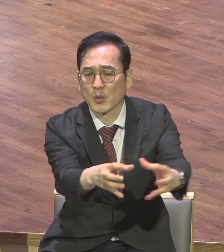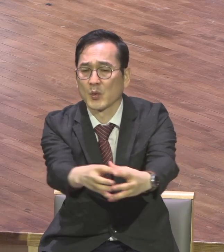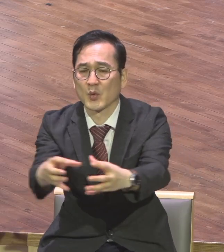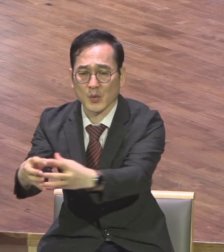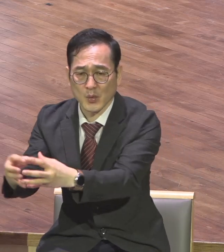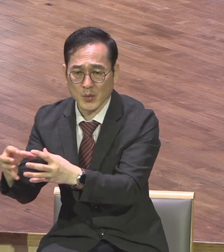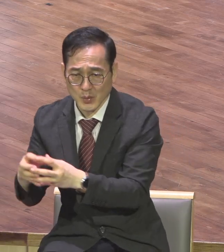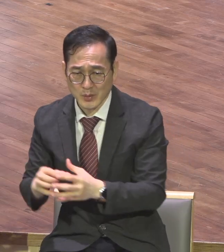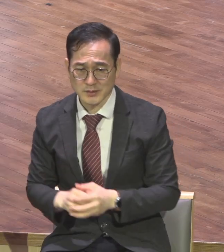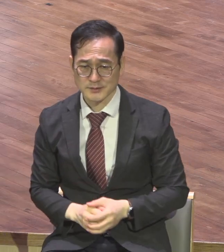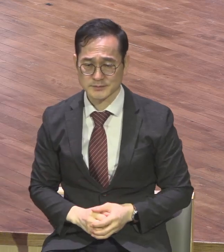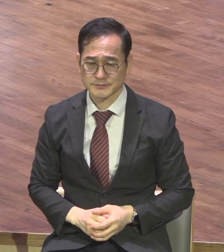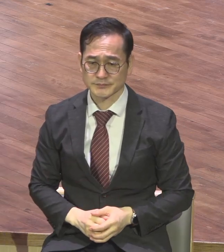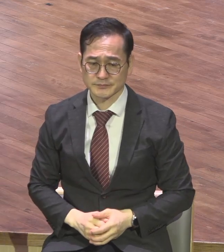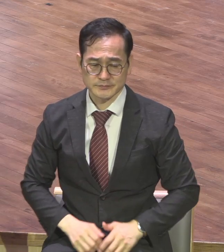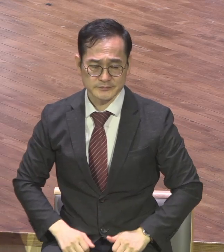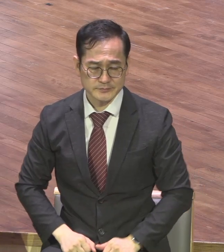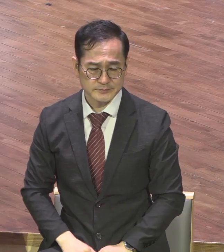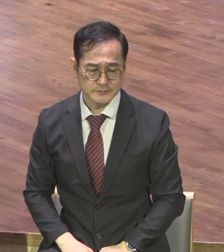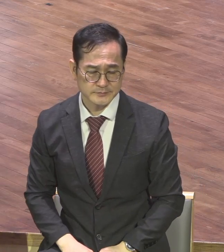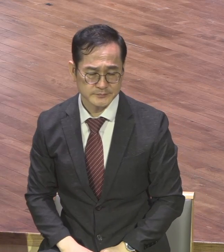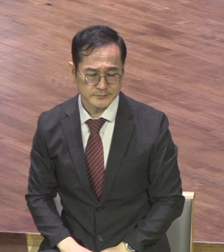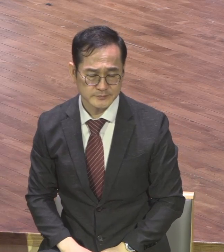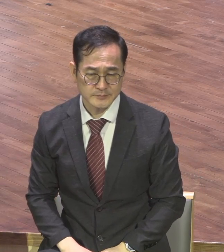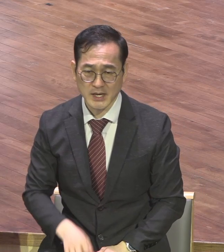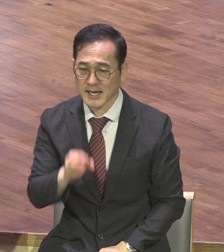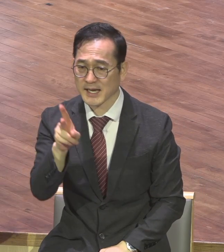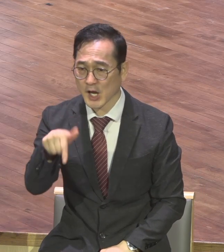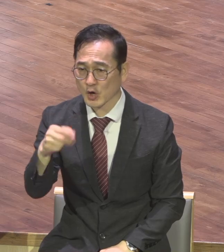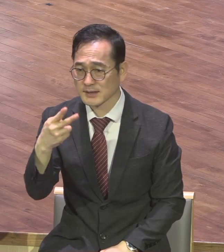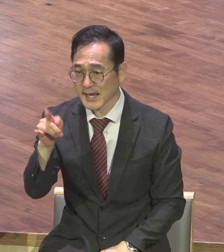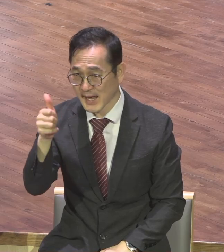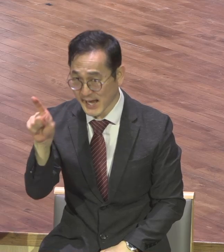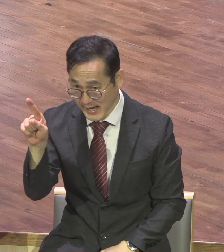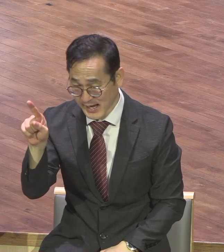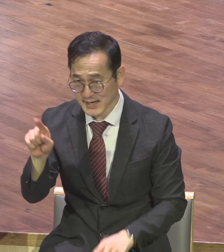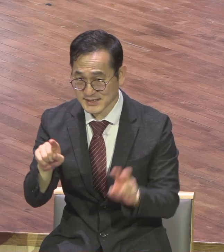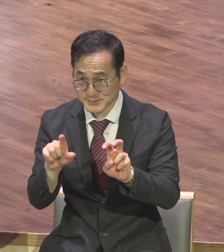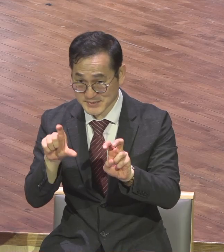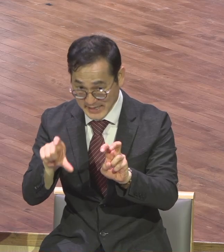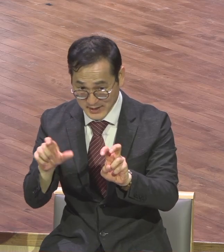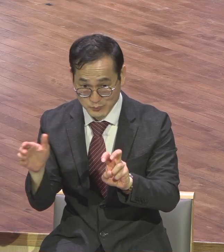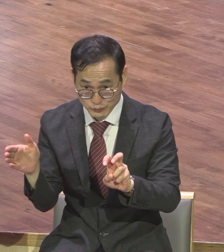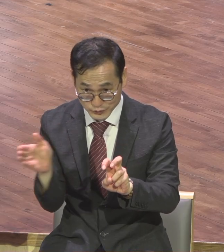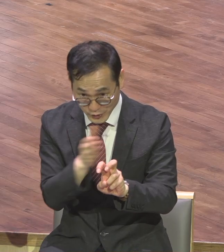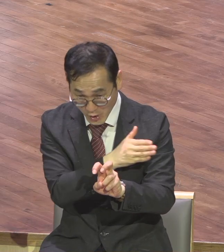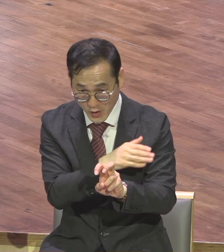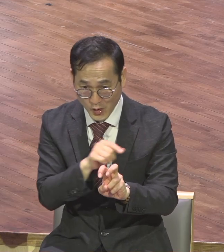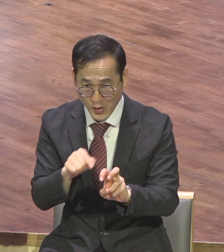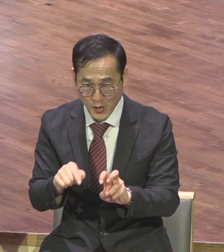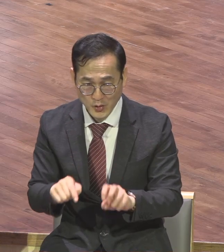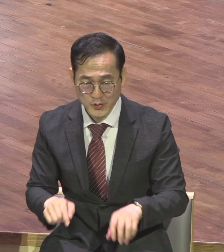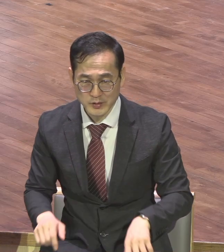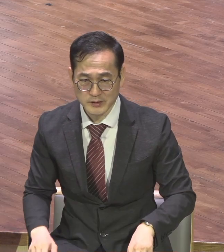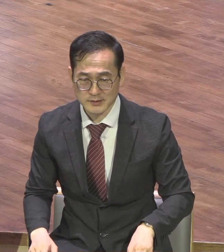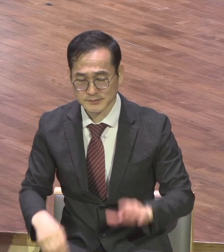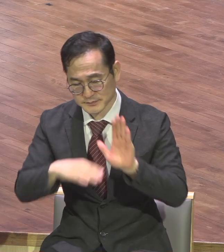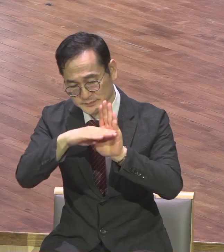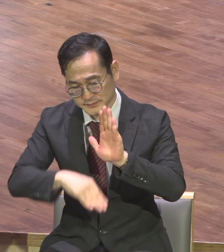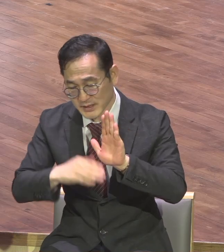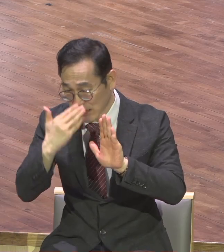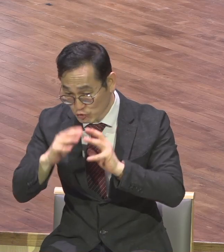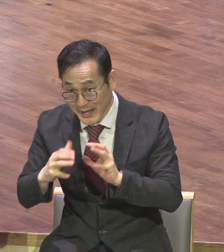성전에는 여인의 뜰이 없었는데 역대하 20장에 이제 처음으로 언급이 됩니다. 이게 보면 남유다로